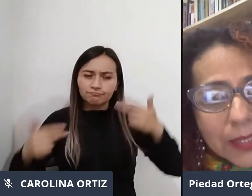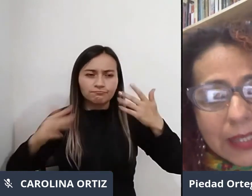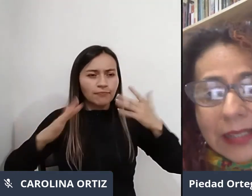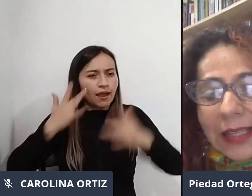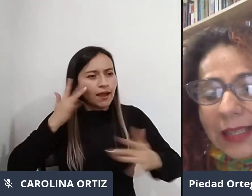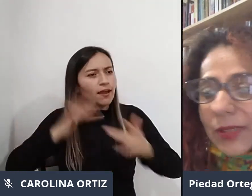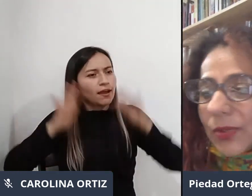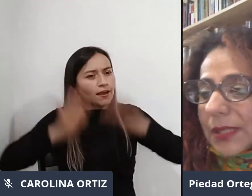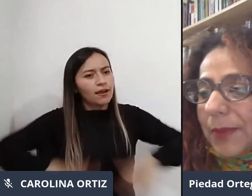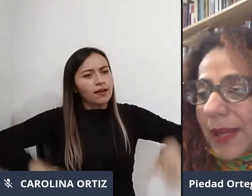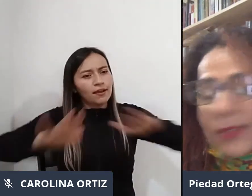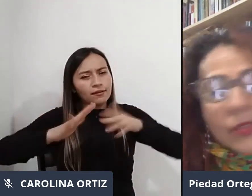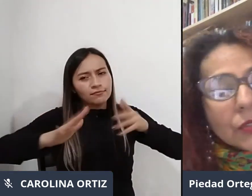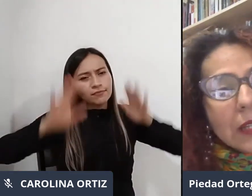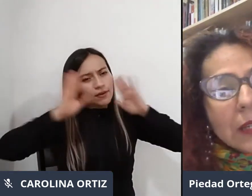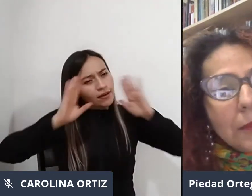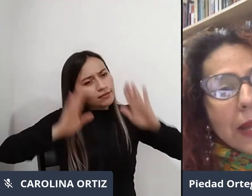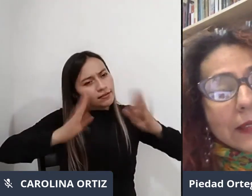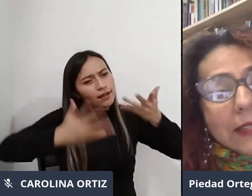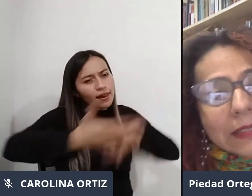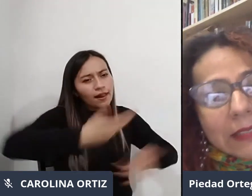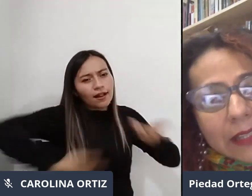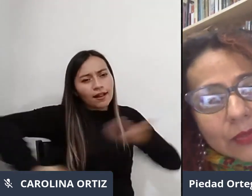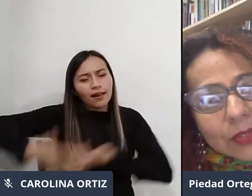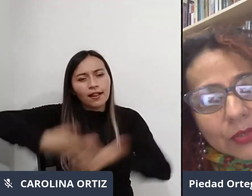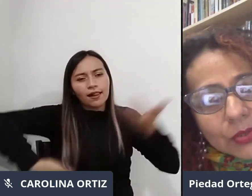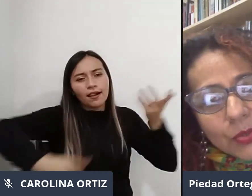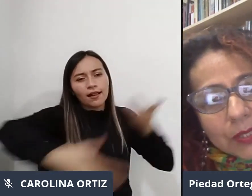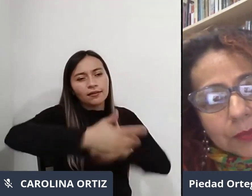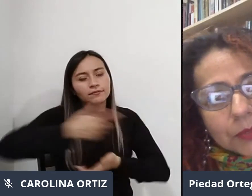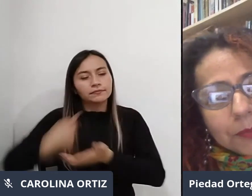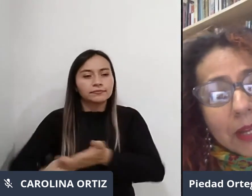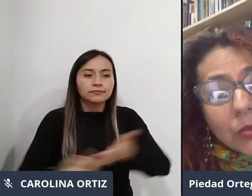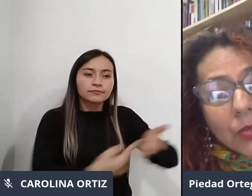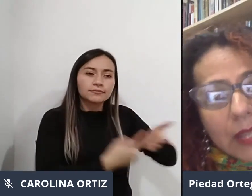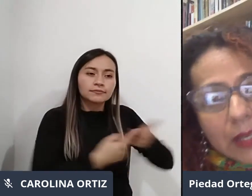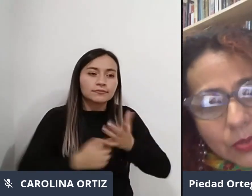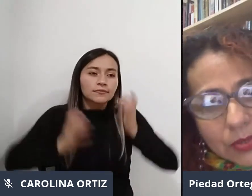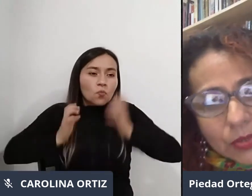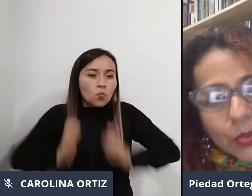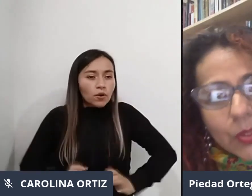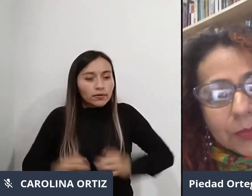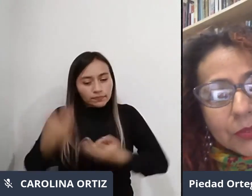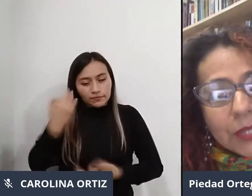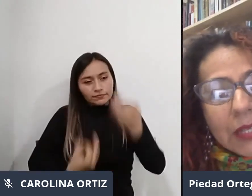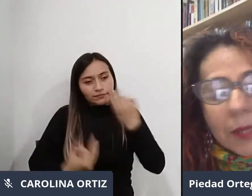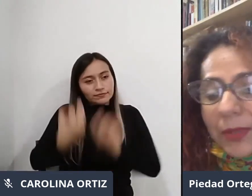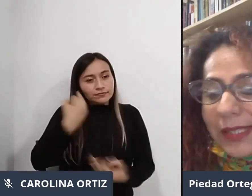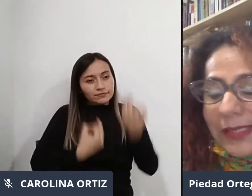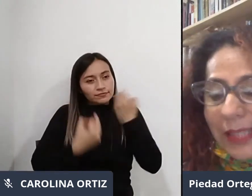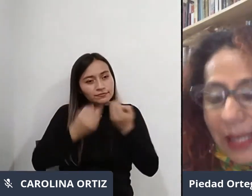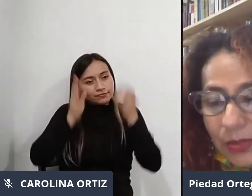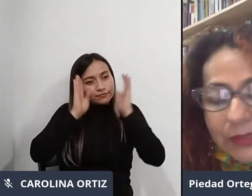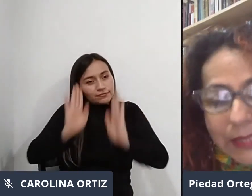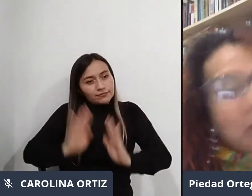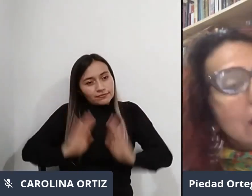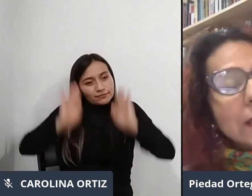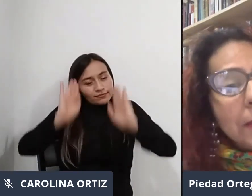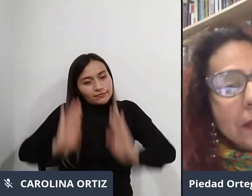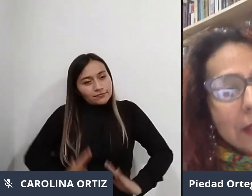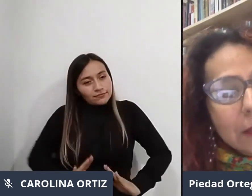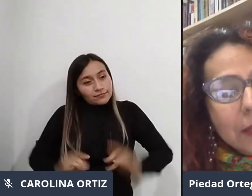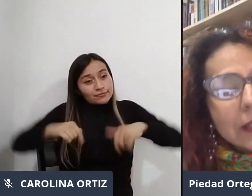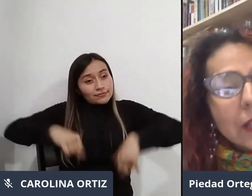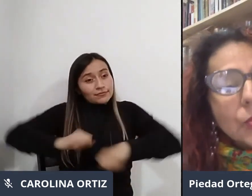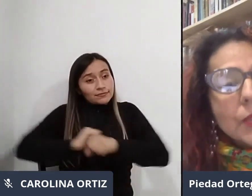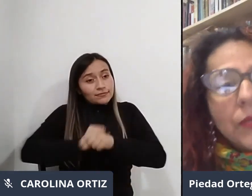palabra, que son espacios para atender nuestros cuerpos, para cuidar nuestros cuerpos, porque si algo tiene esta